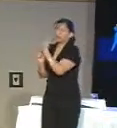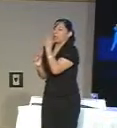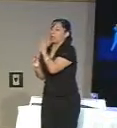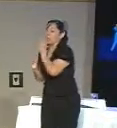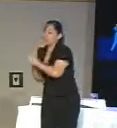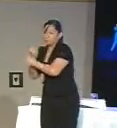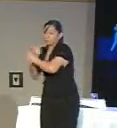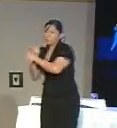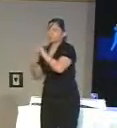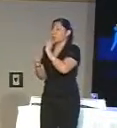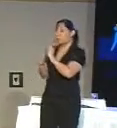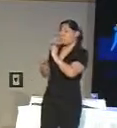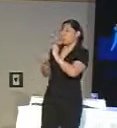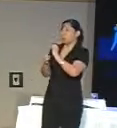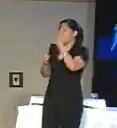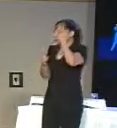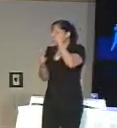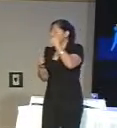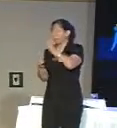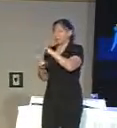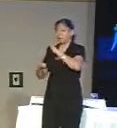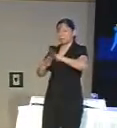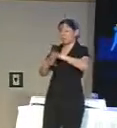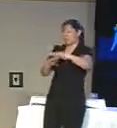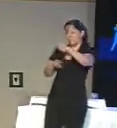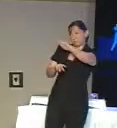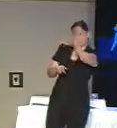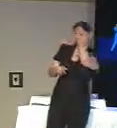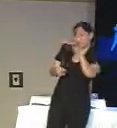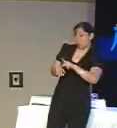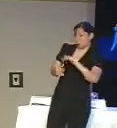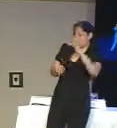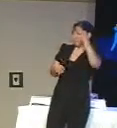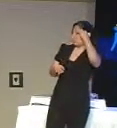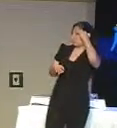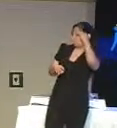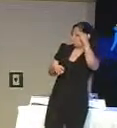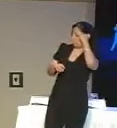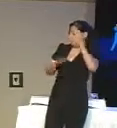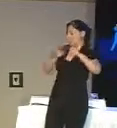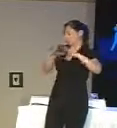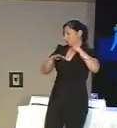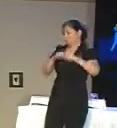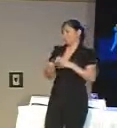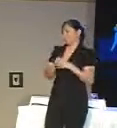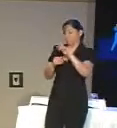sino que hay una que tiene un impacto mucho más significativo en la calidad de vida de las personas.